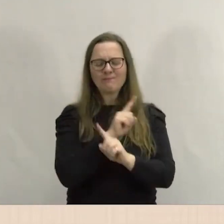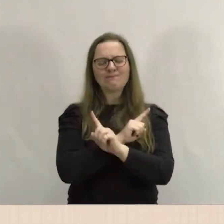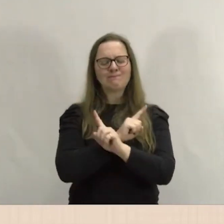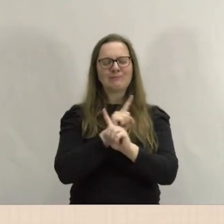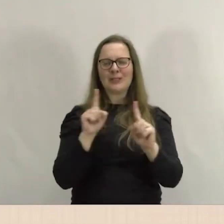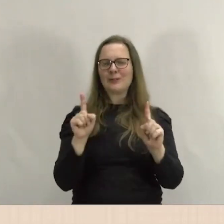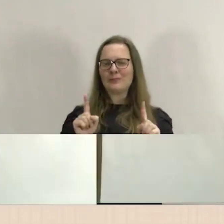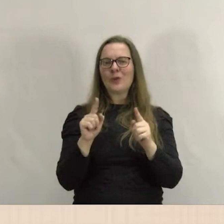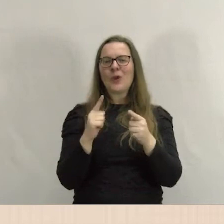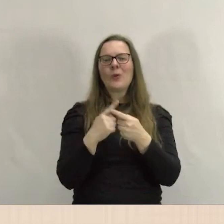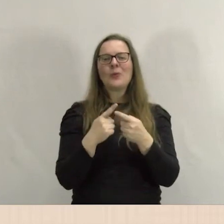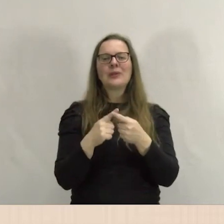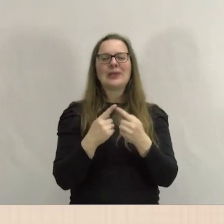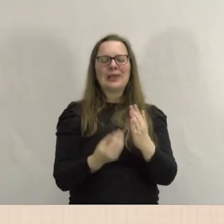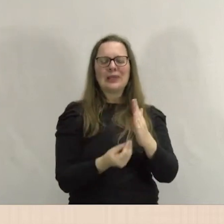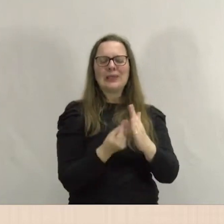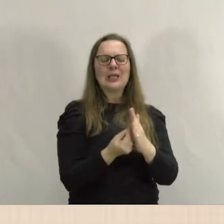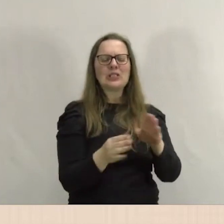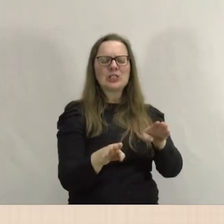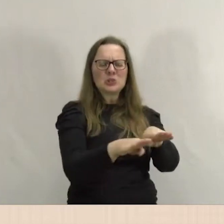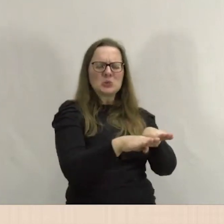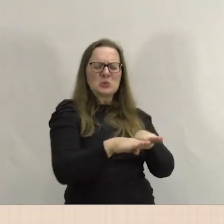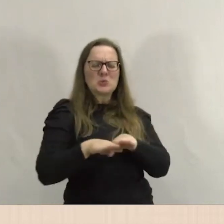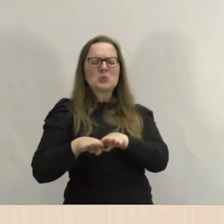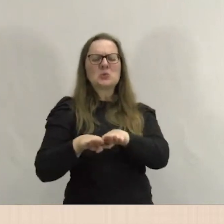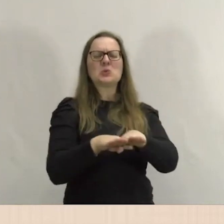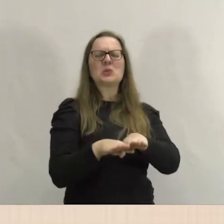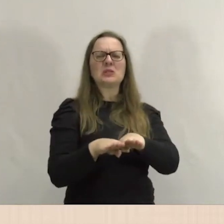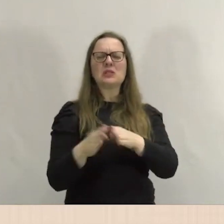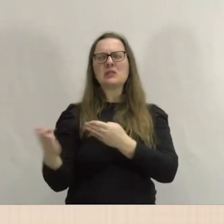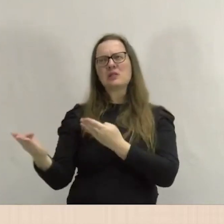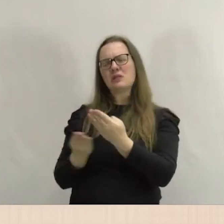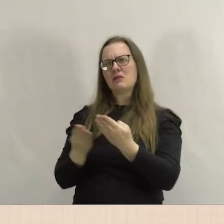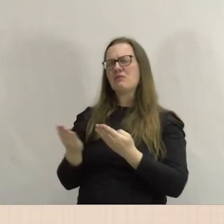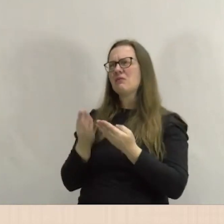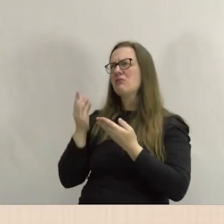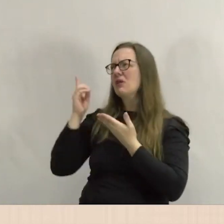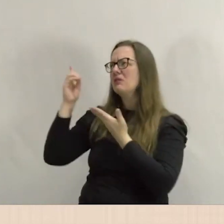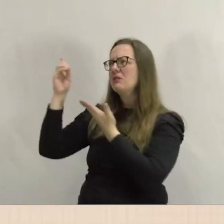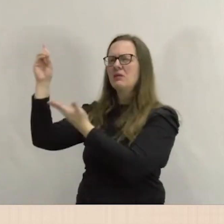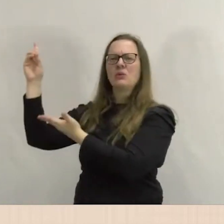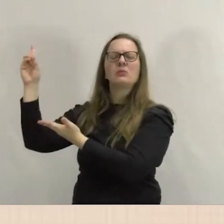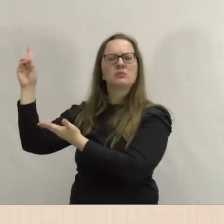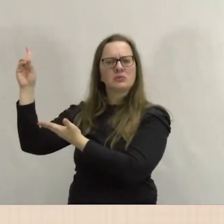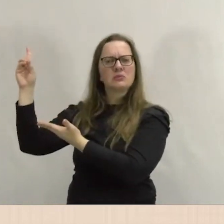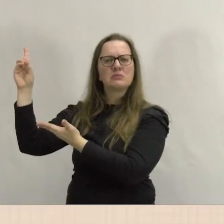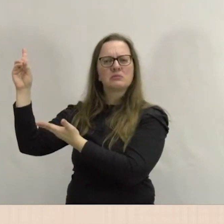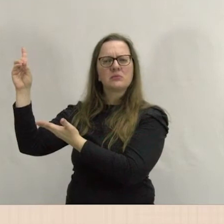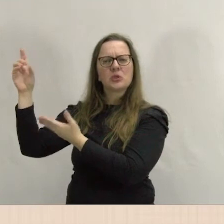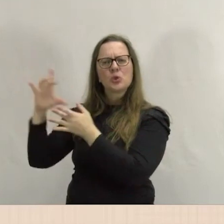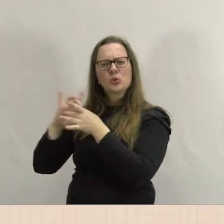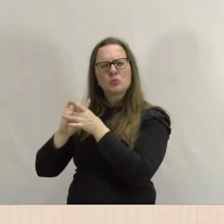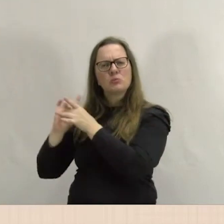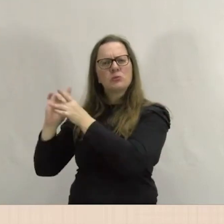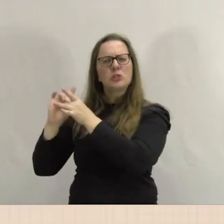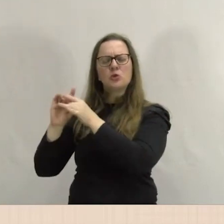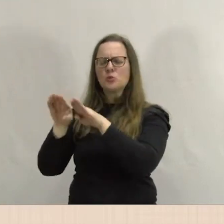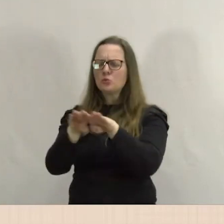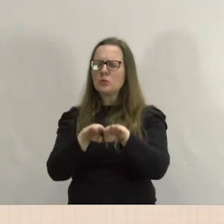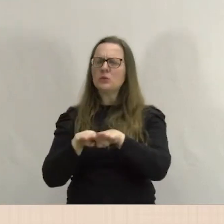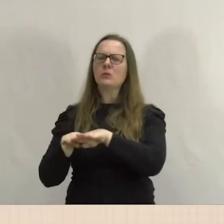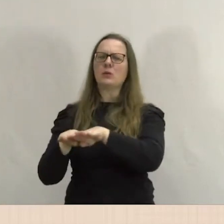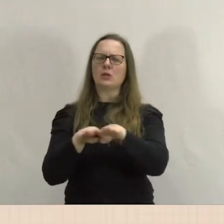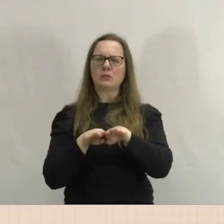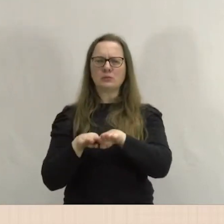todos sirvam ao Senhor. E o sistema clerical tomou esse modelo. E assim os chamados